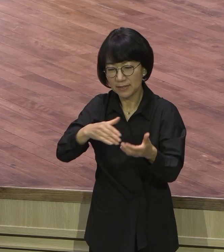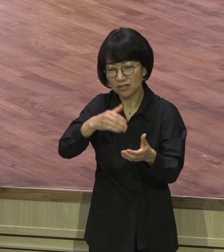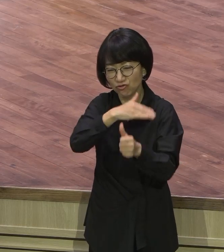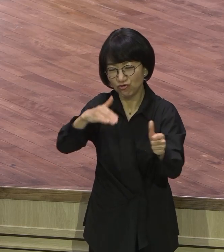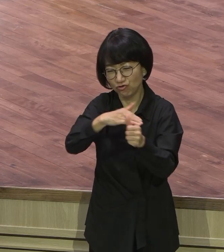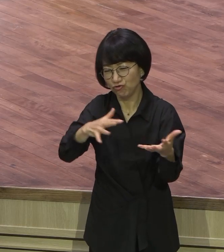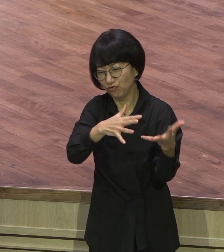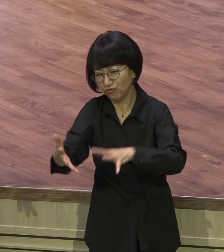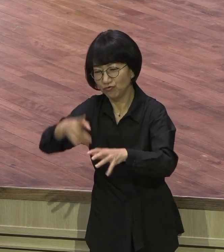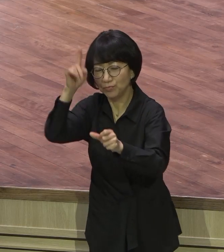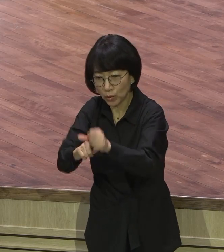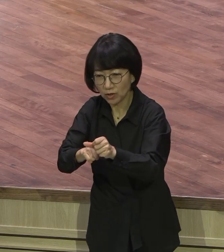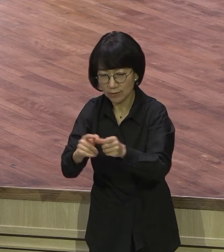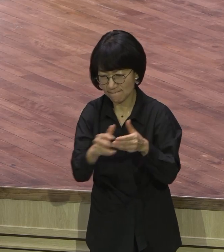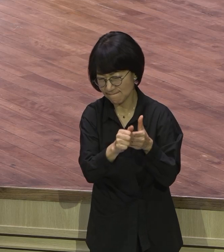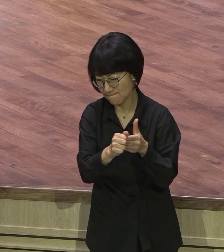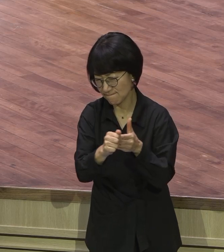하겠습니까?